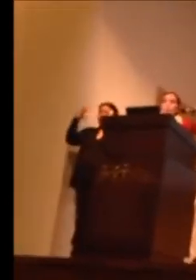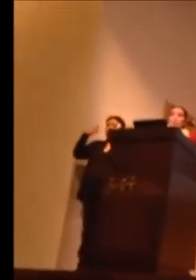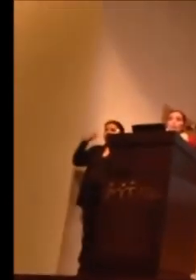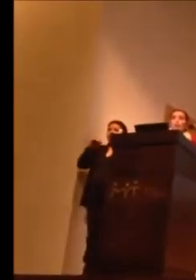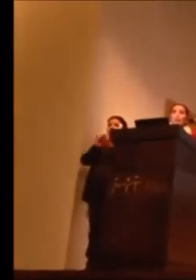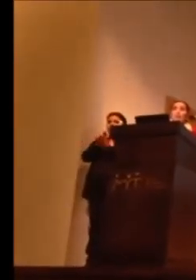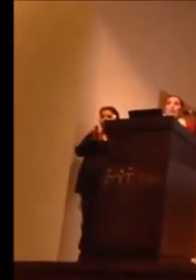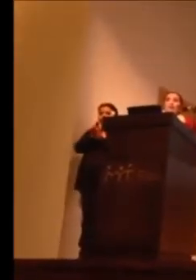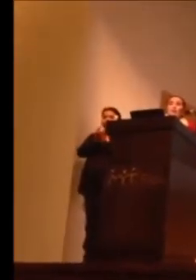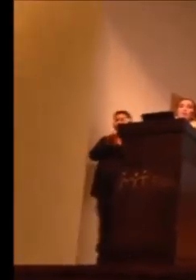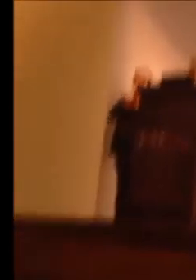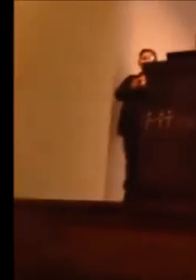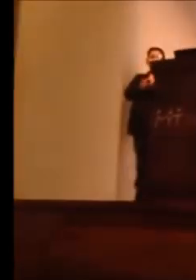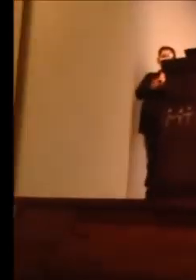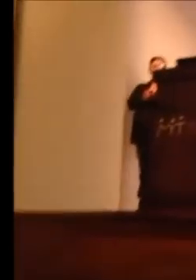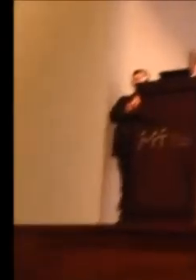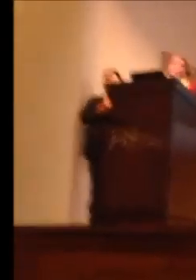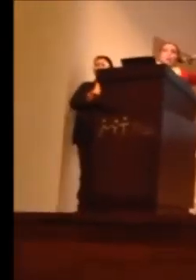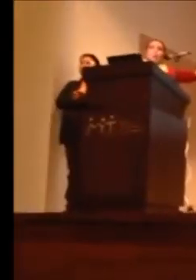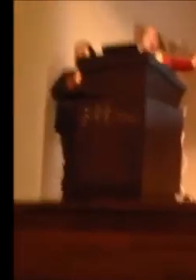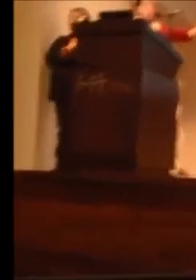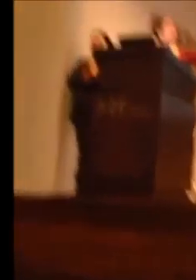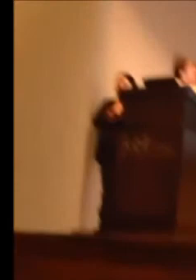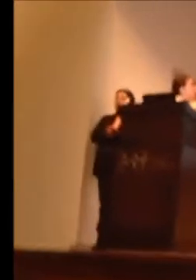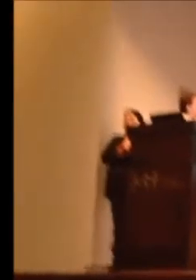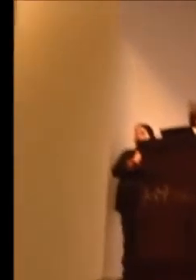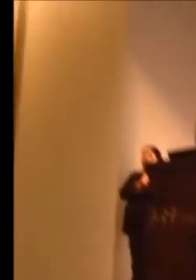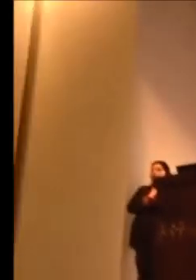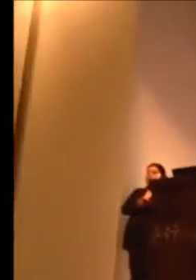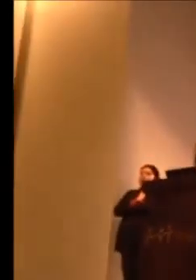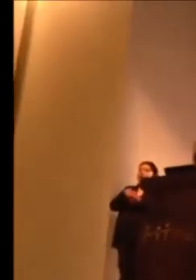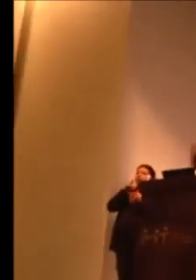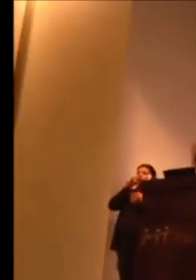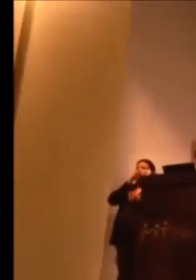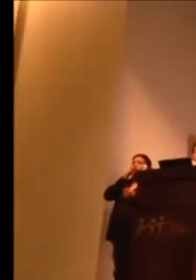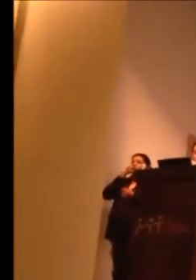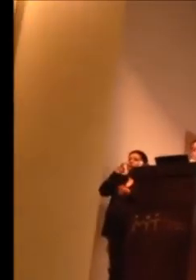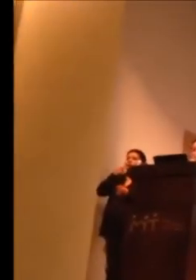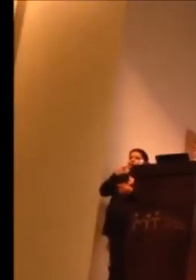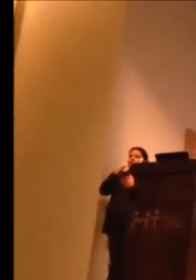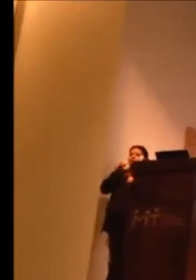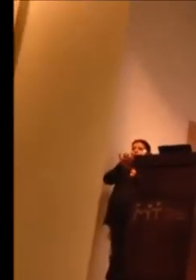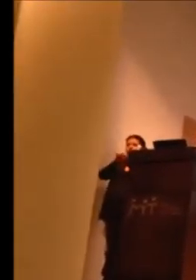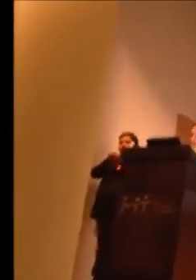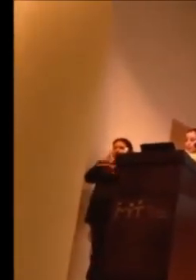e impulsividad, que este es mucho más presente en los niños, y el tipo combinado.